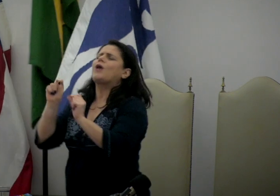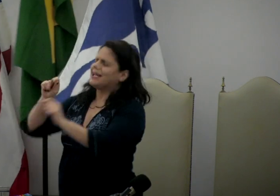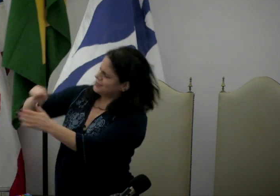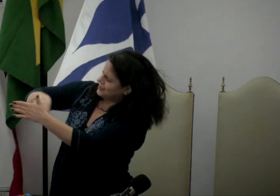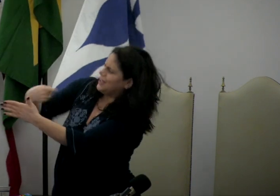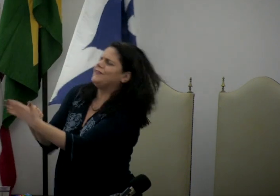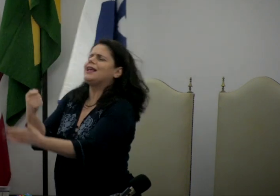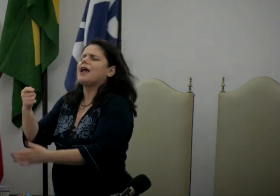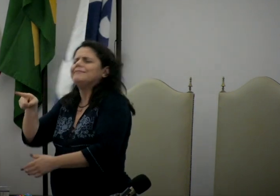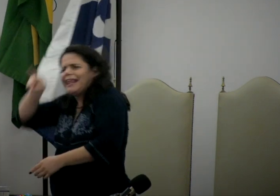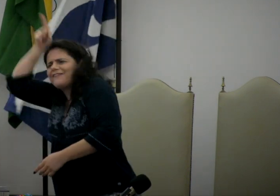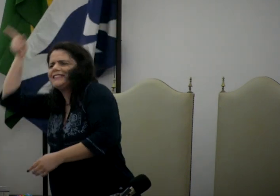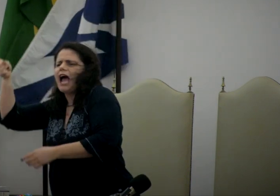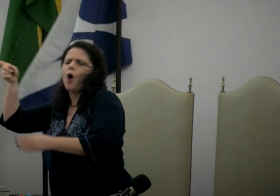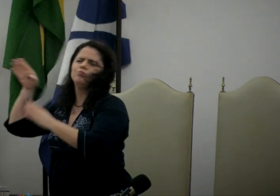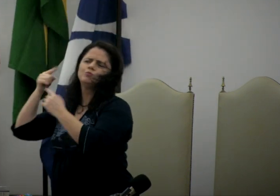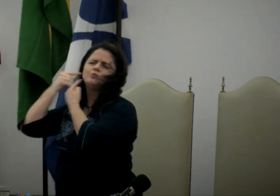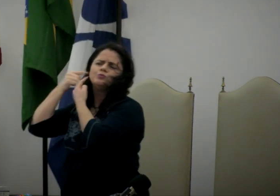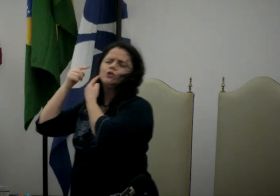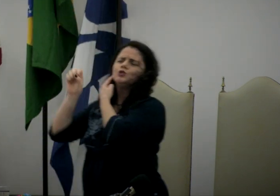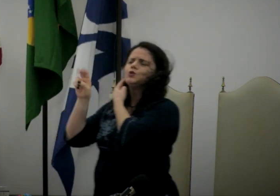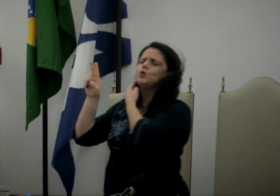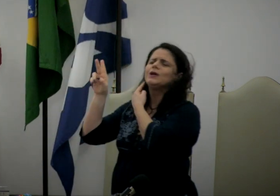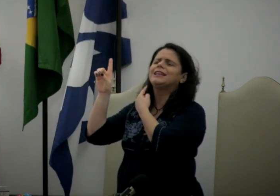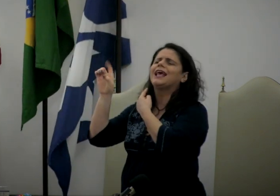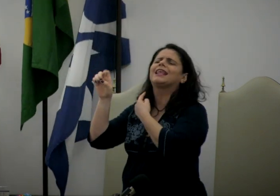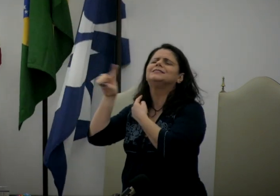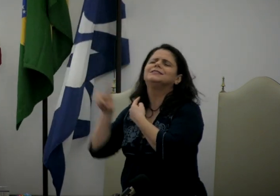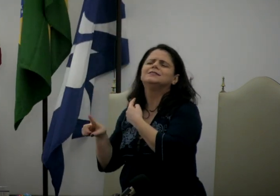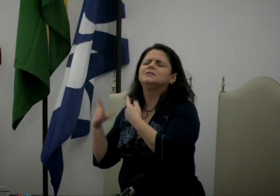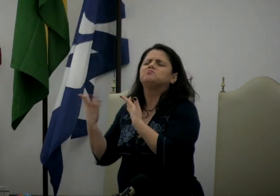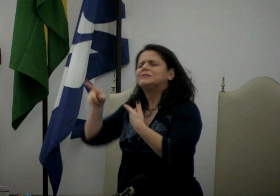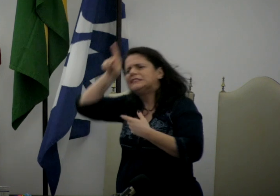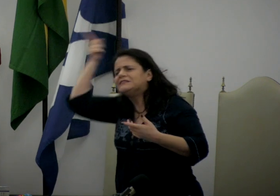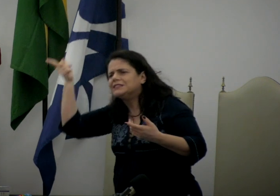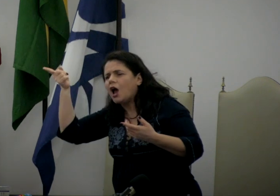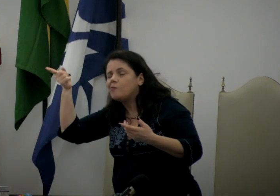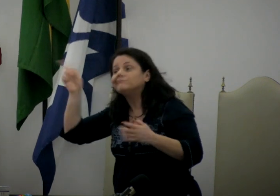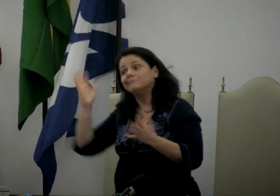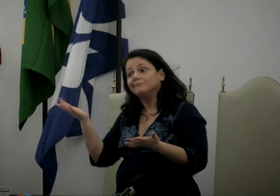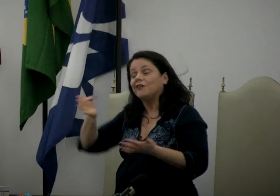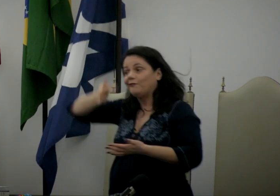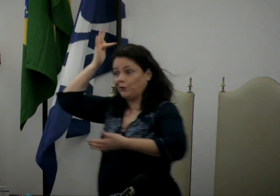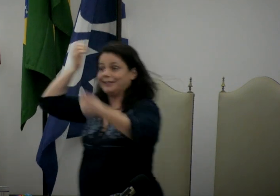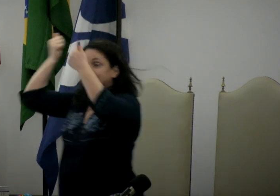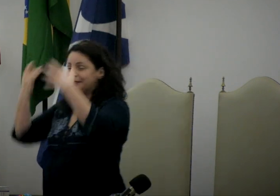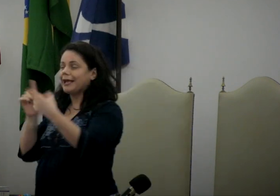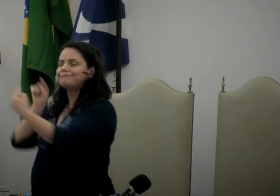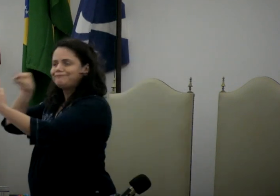Então, eu pergunto para vocês, quem inventou a surdez? Quem foi que inventou a